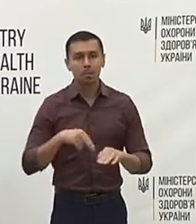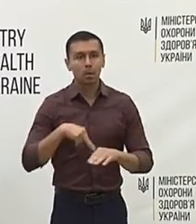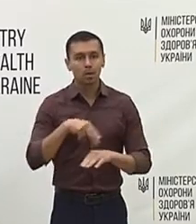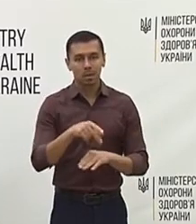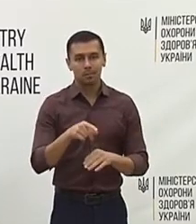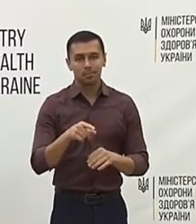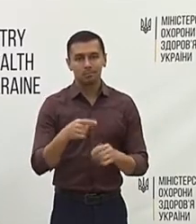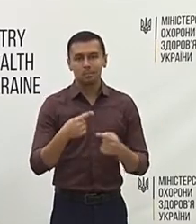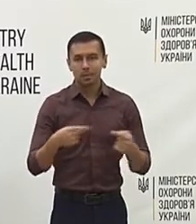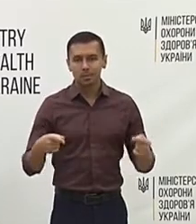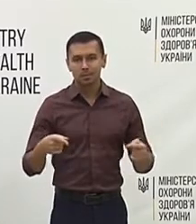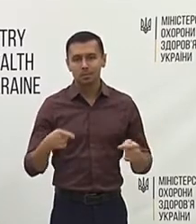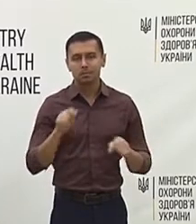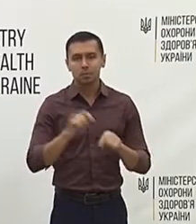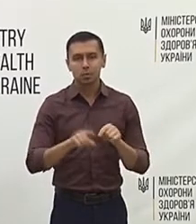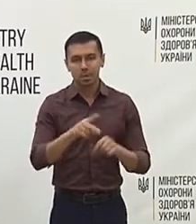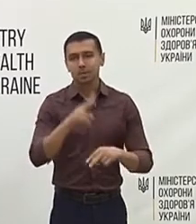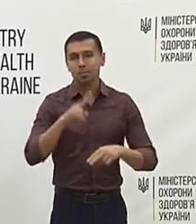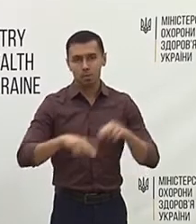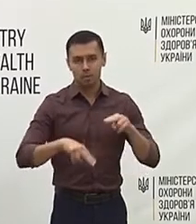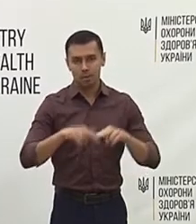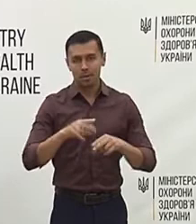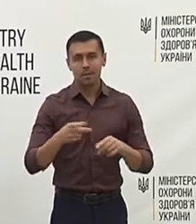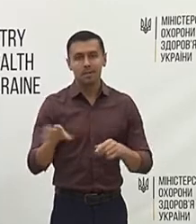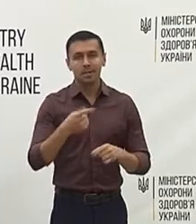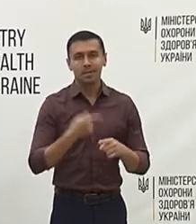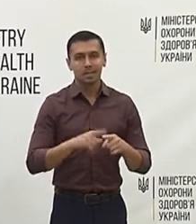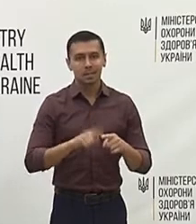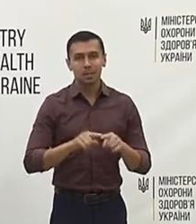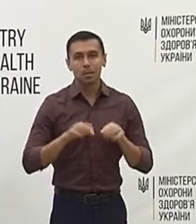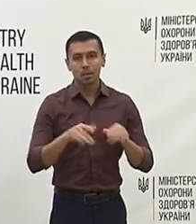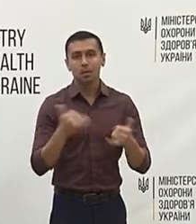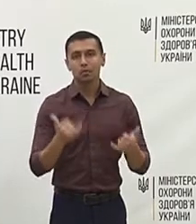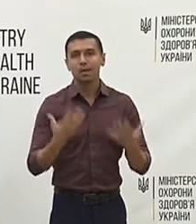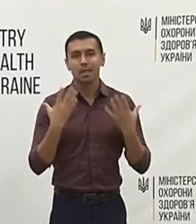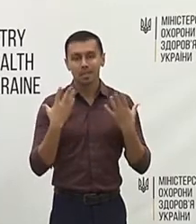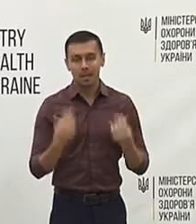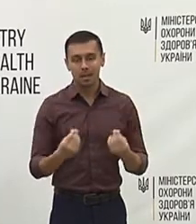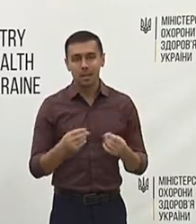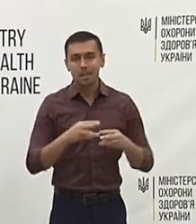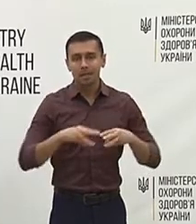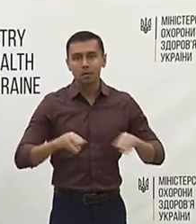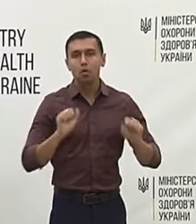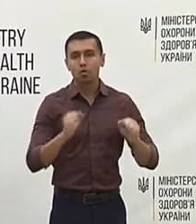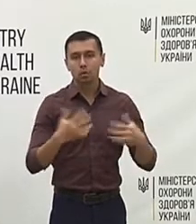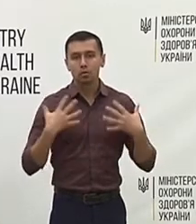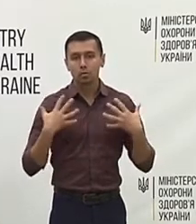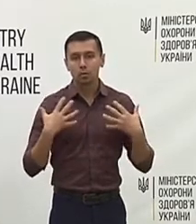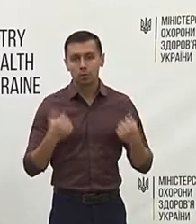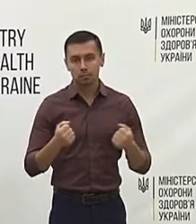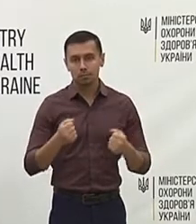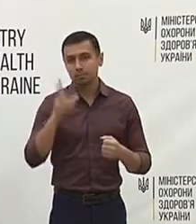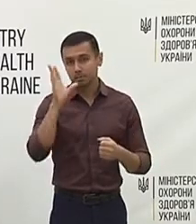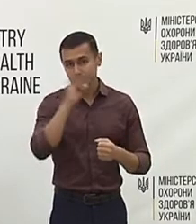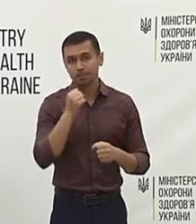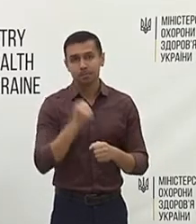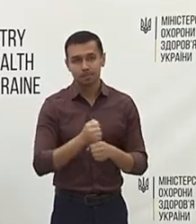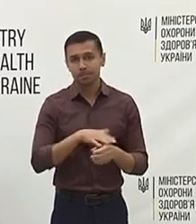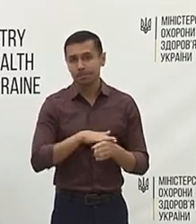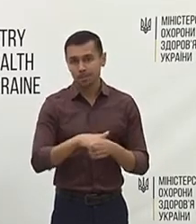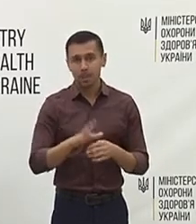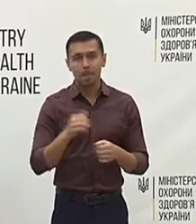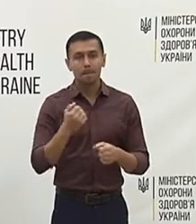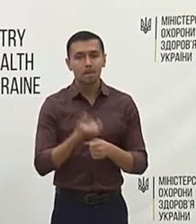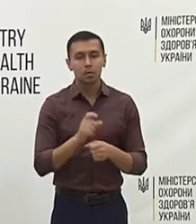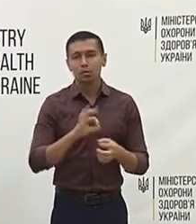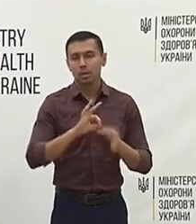певні процедури для того, щоб її збудувати. Ці процедури на сьогоднішній день Міністерством охорони пройдені. Ну, більш докладно